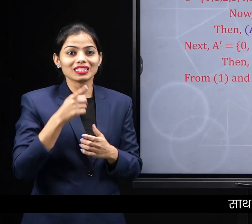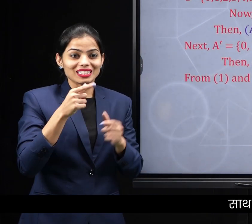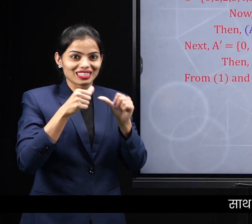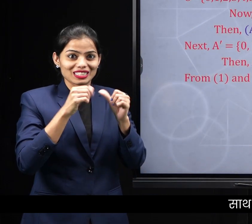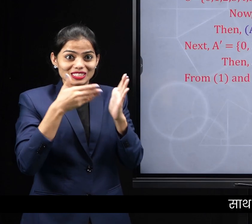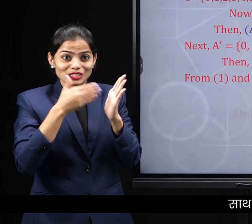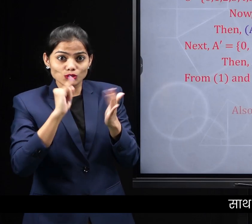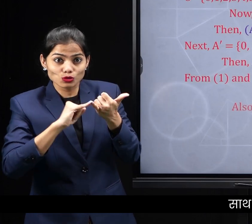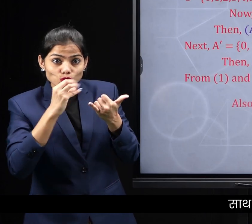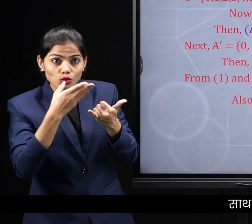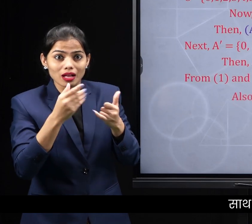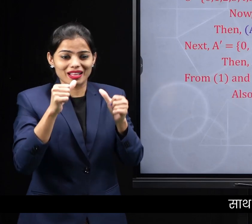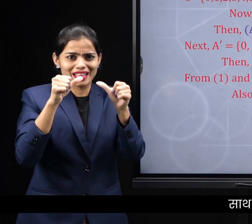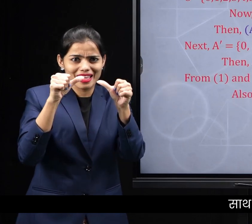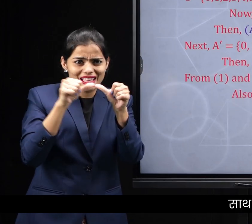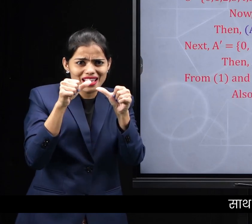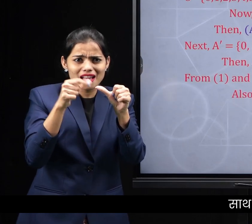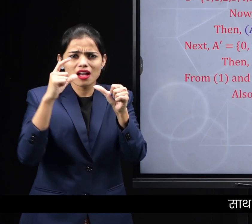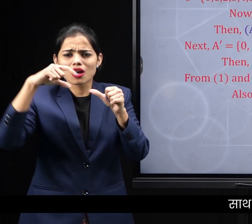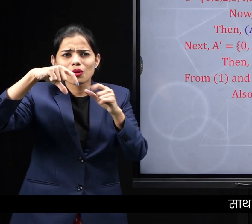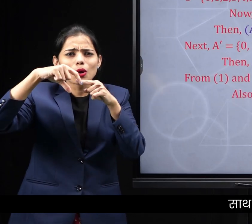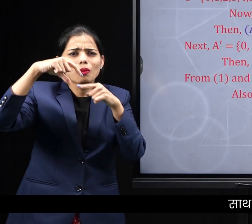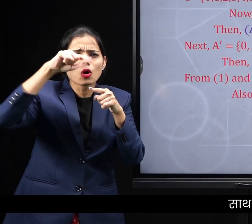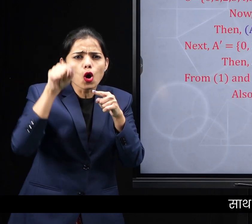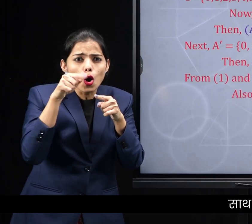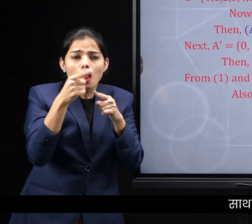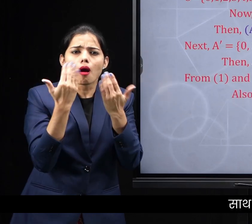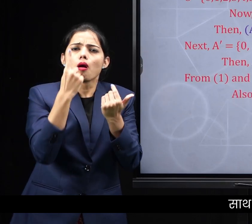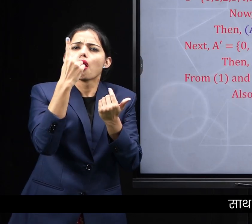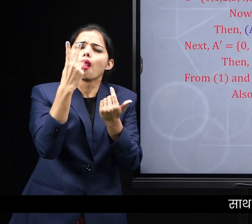साथ ही A इंटरसेक्शन B इज इक्वल्स टू 3 and 5।